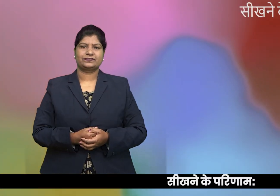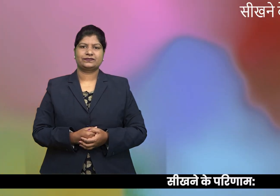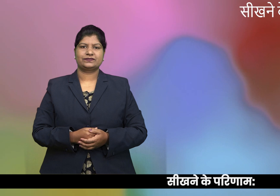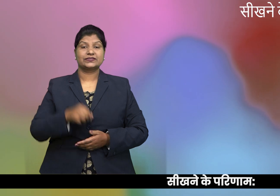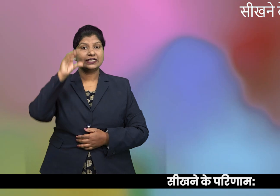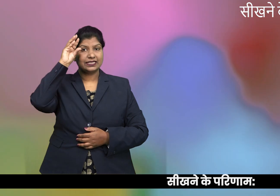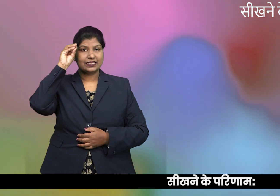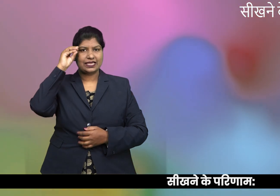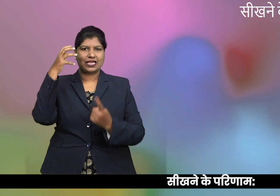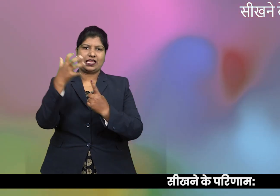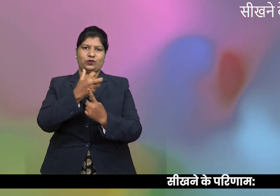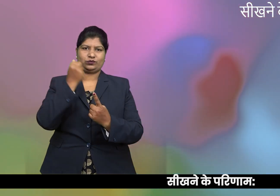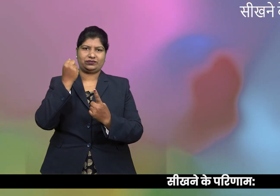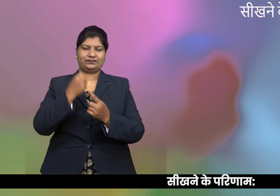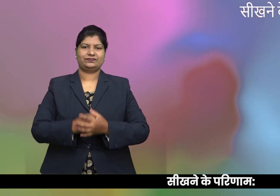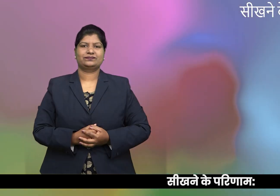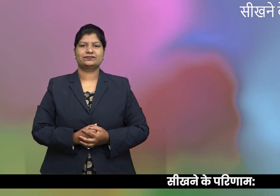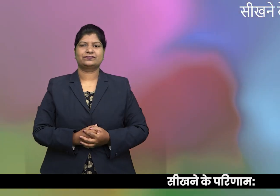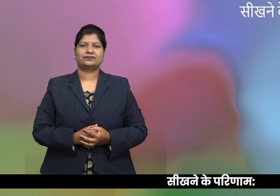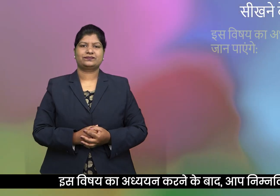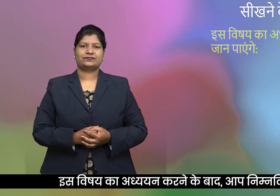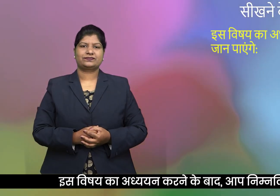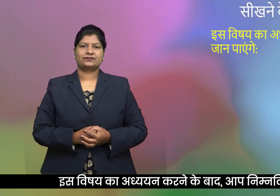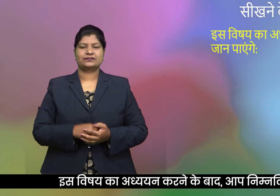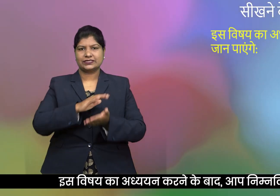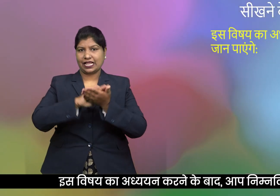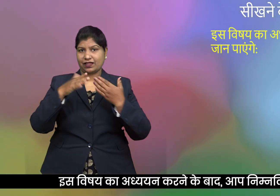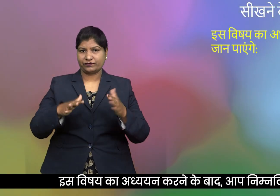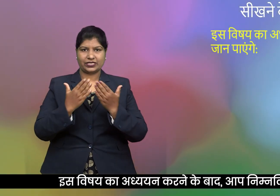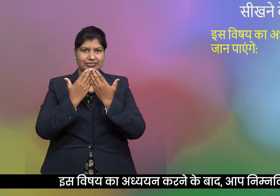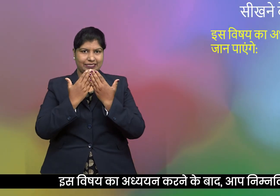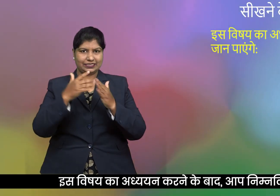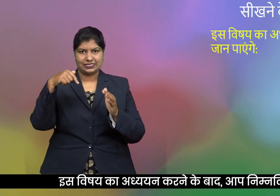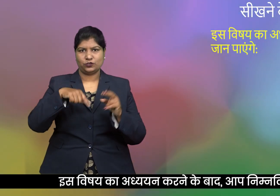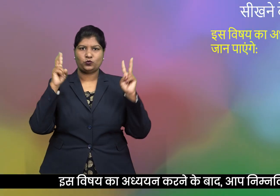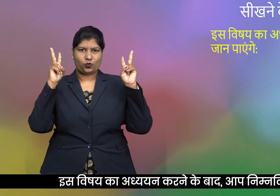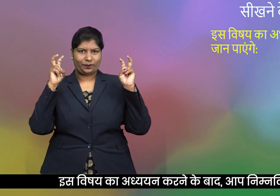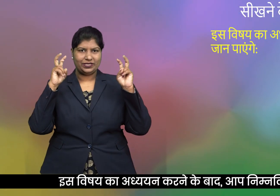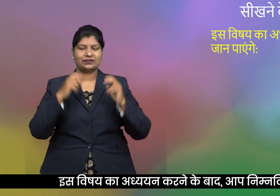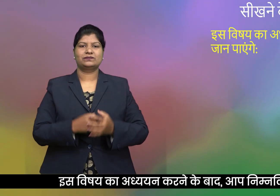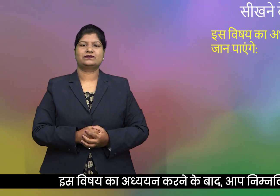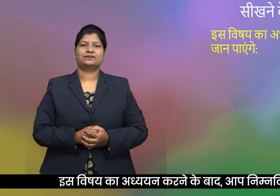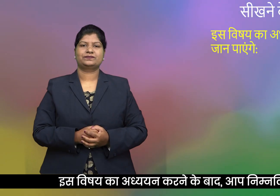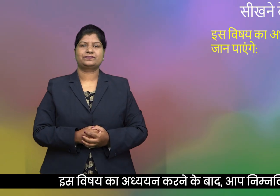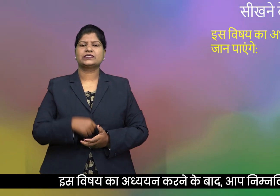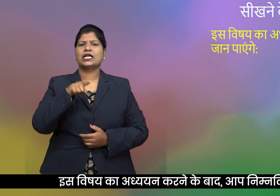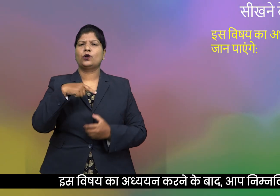सीखने के परिणाम। इस विषय का अध्ययन करने के बाद आप